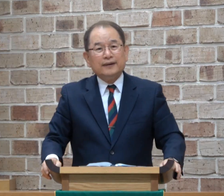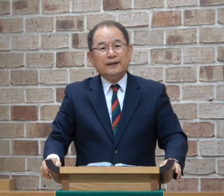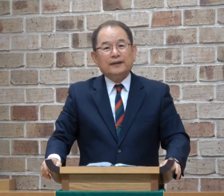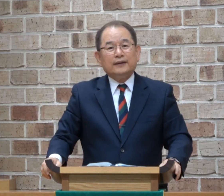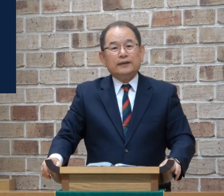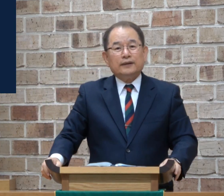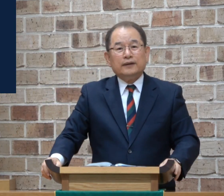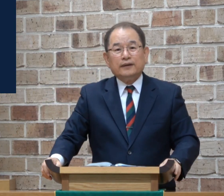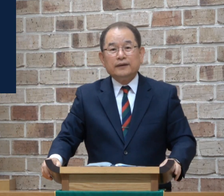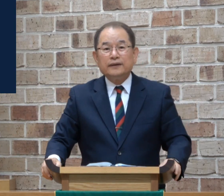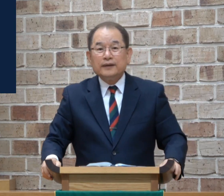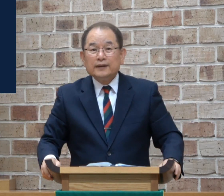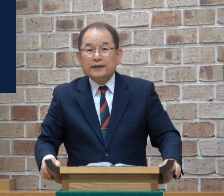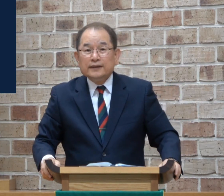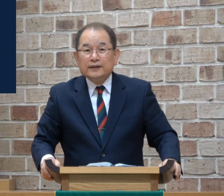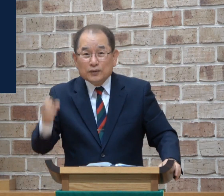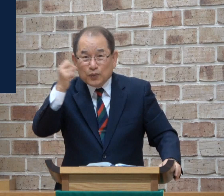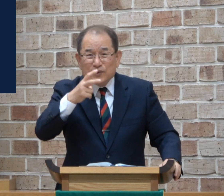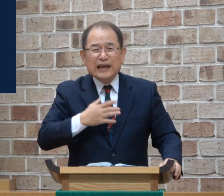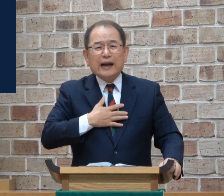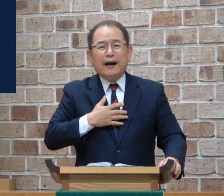또 내가 매일